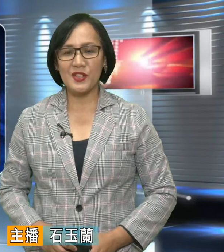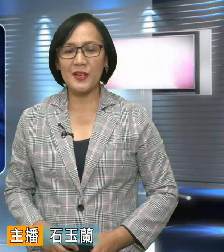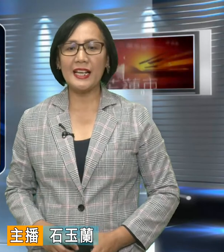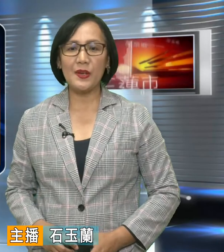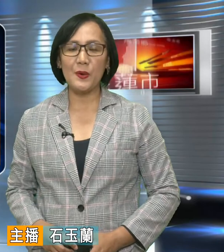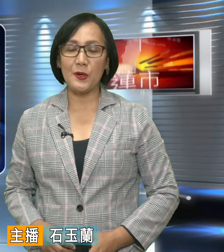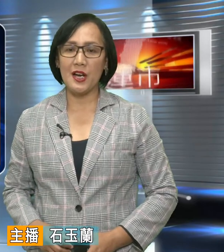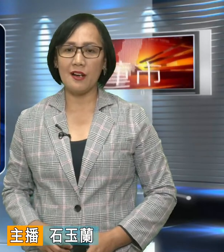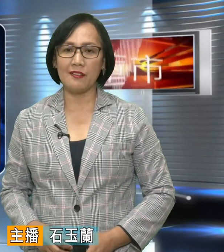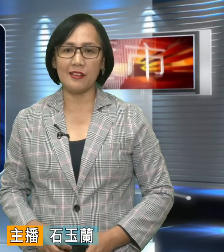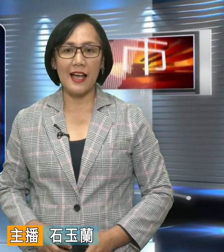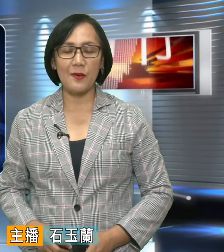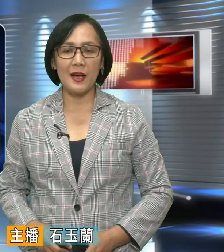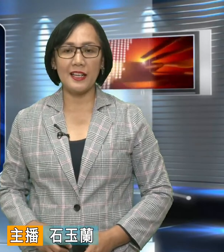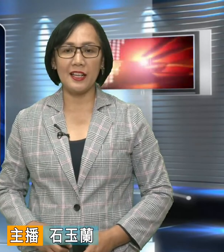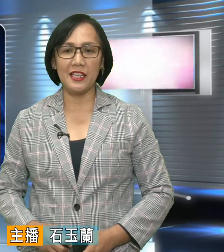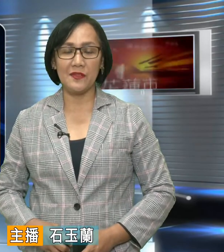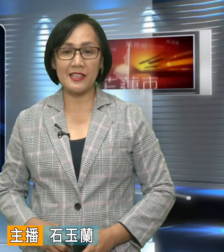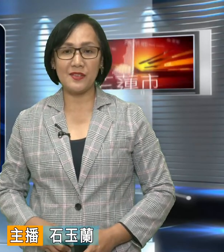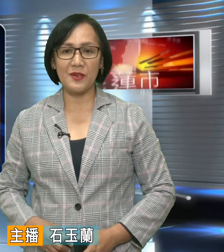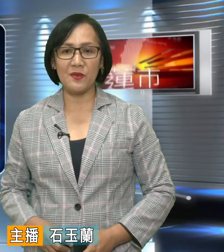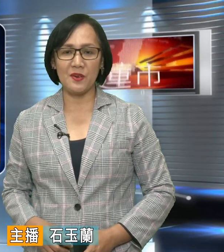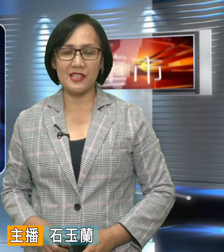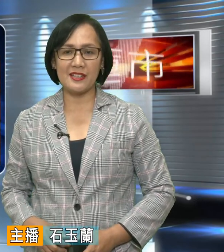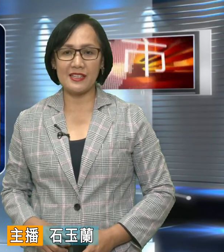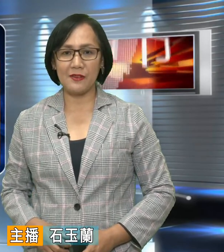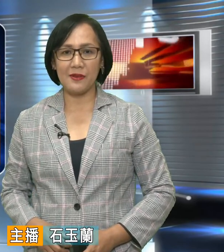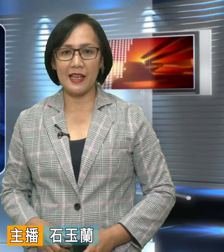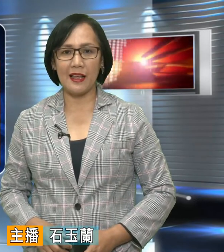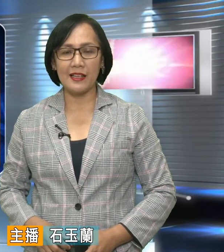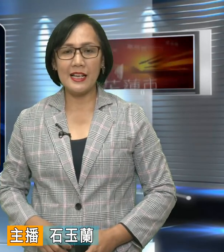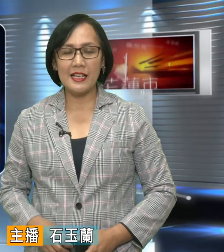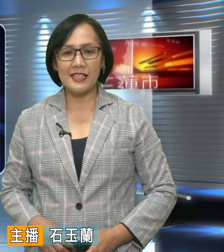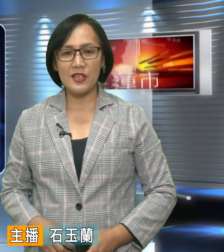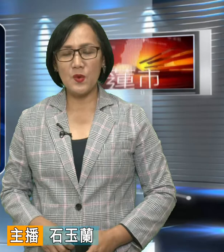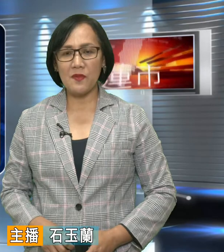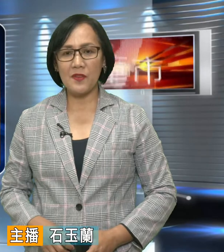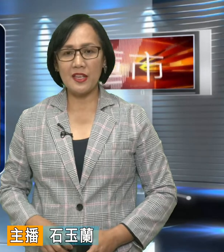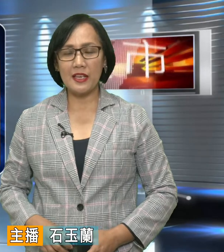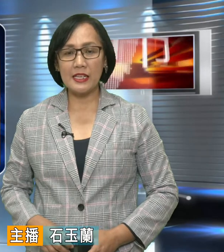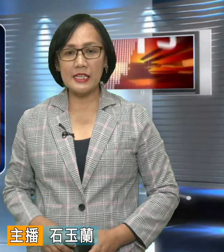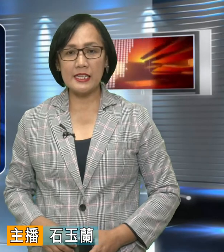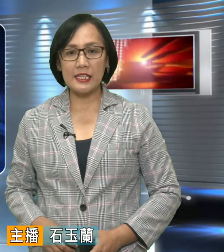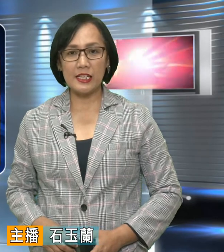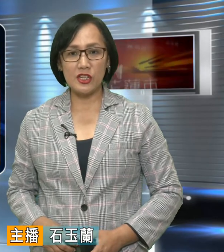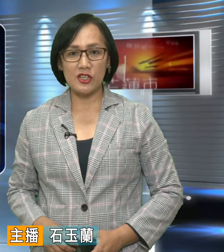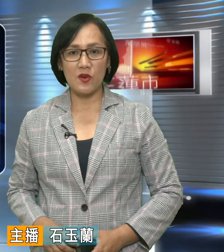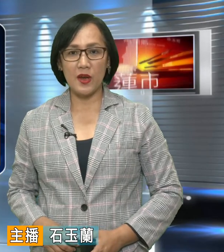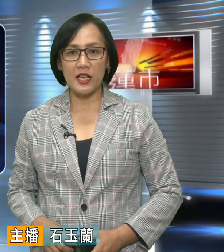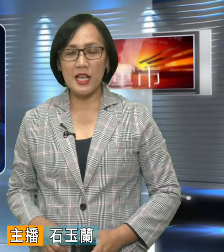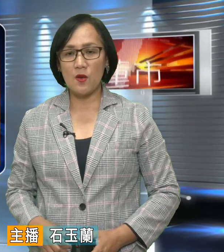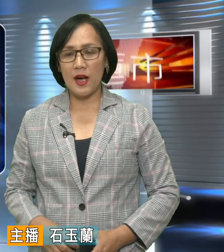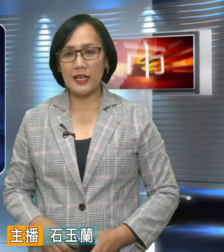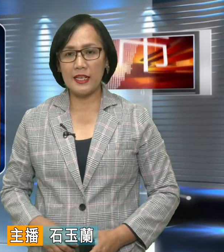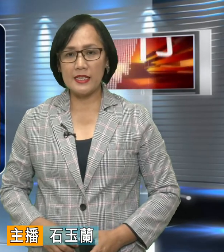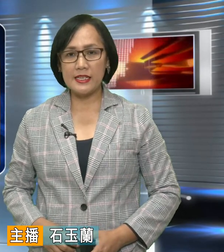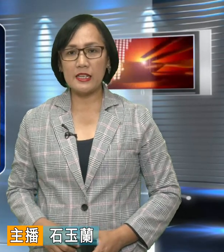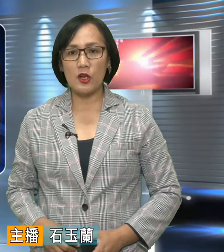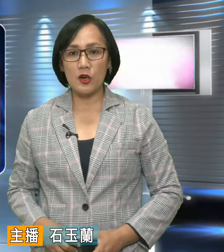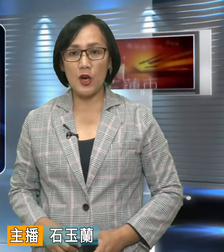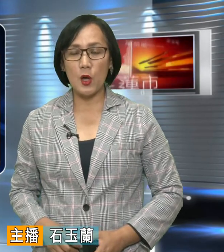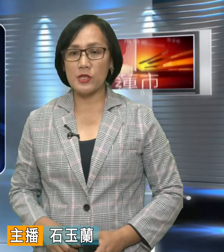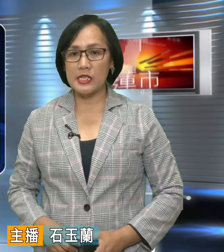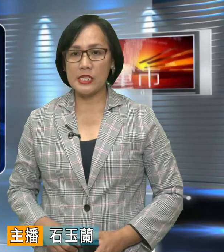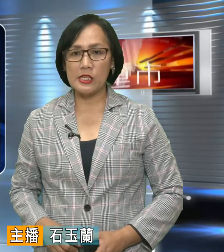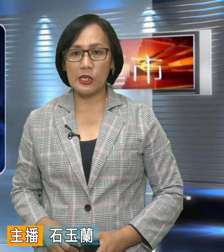大家好，欢迎收看6月2号的大花莲地方新闻，我是石玉兰。新冠肺炎疫情的记者会，花莲